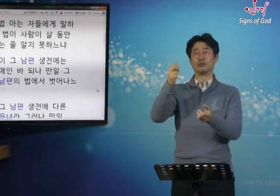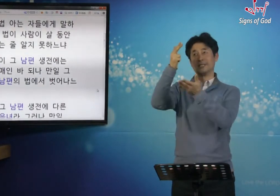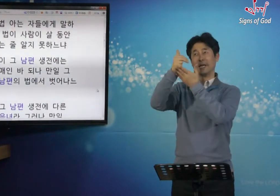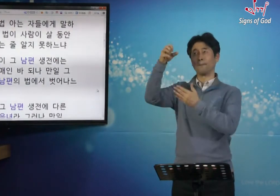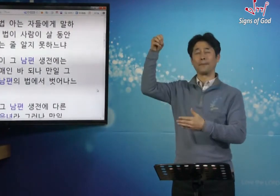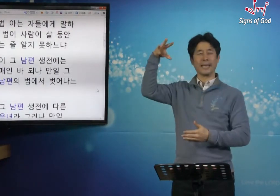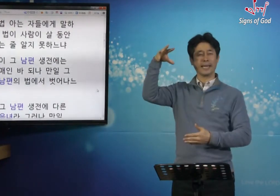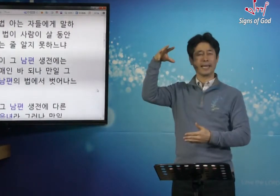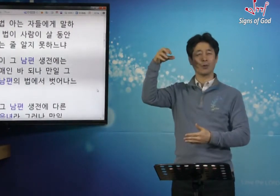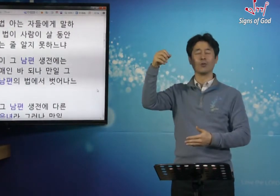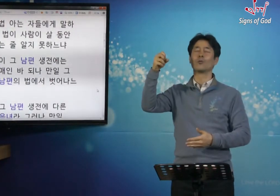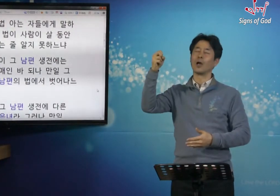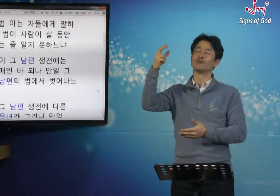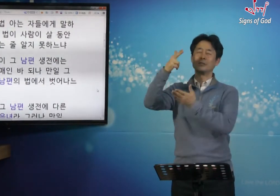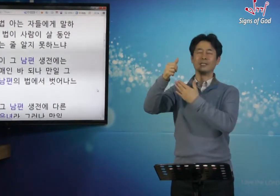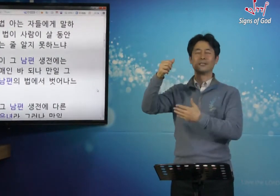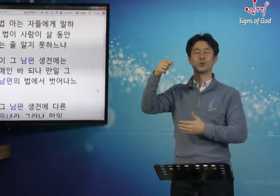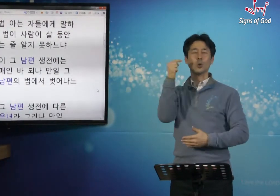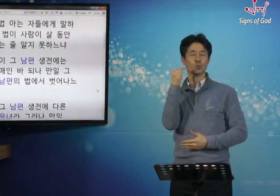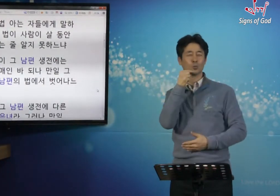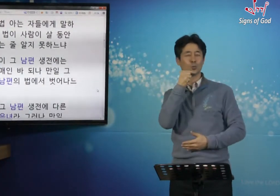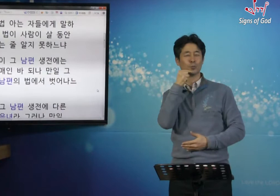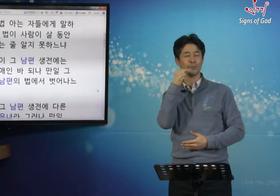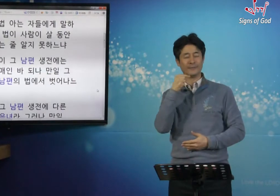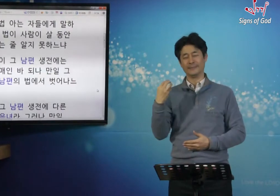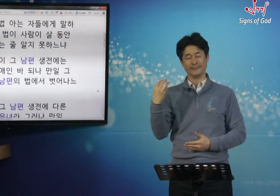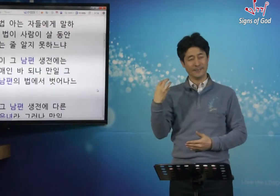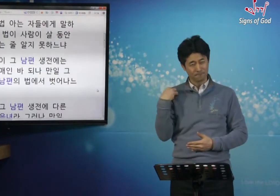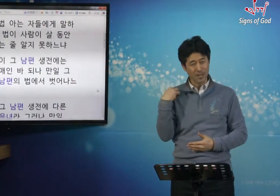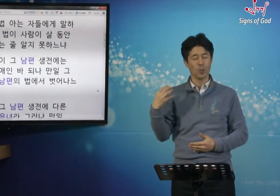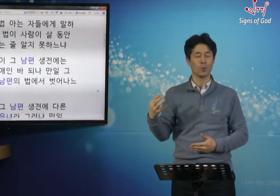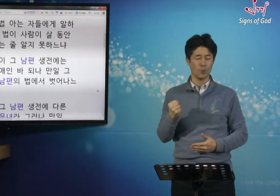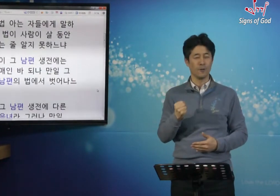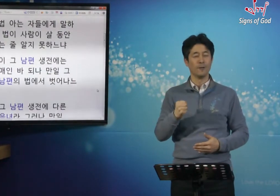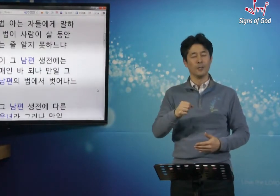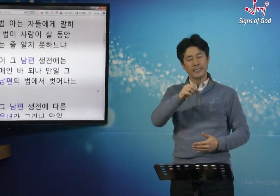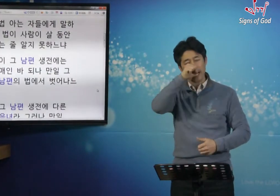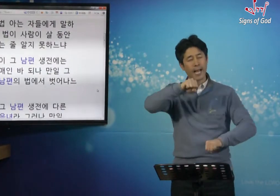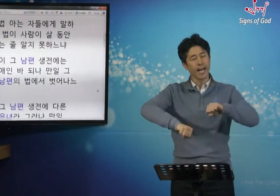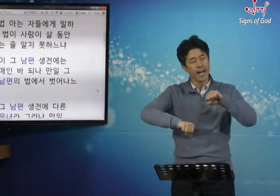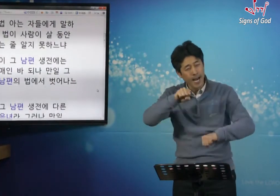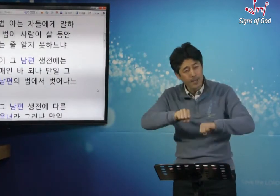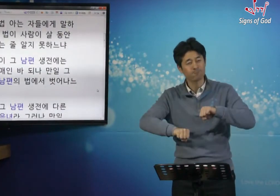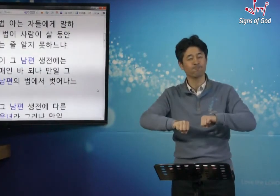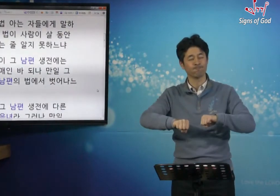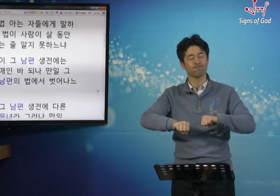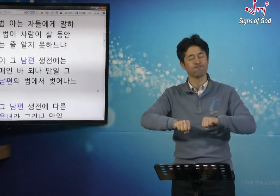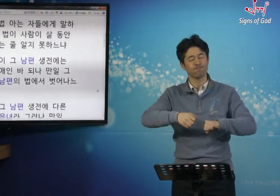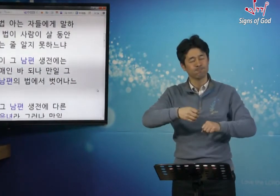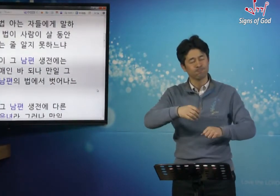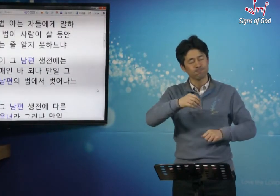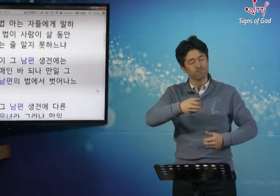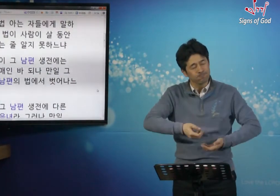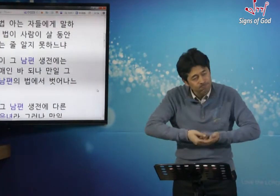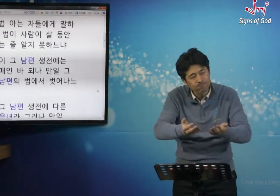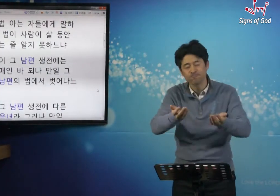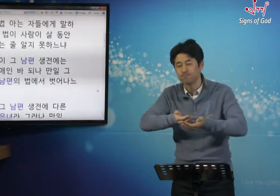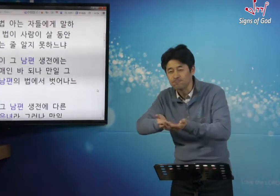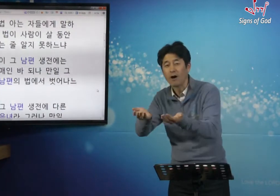불구하고 주님의 빗된 주님의 소금된 역할로서 선한 행위를,